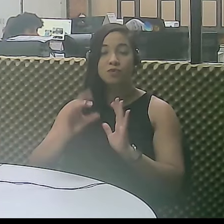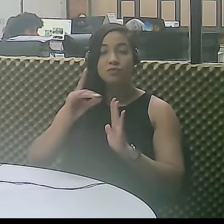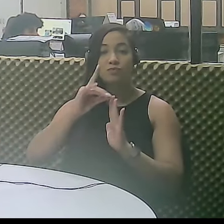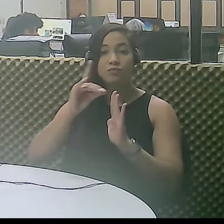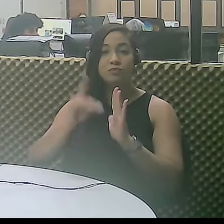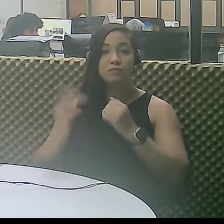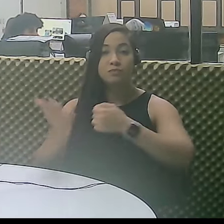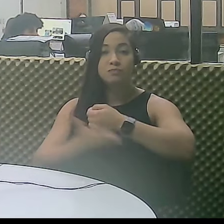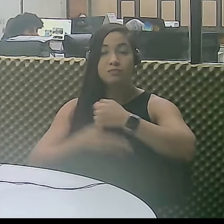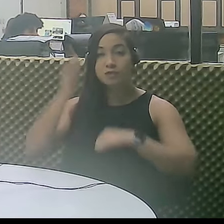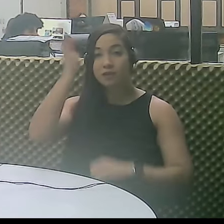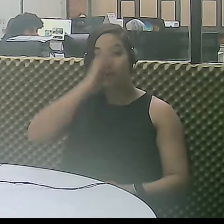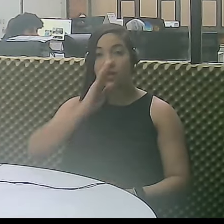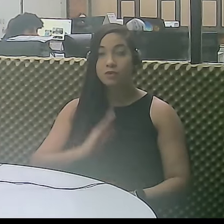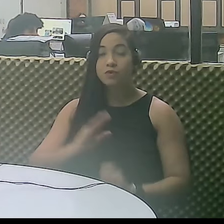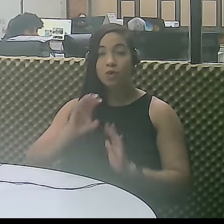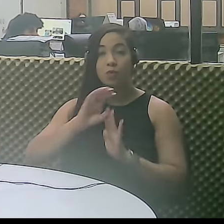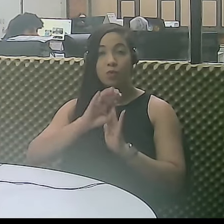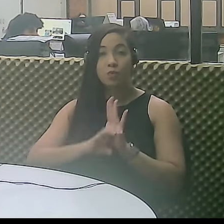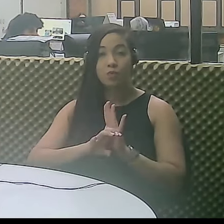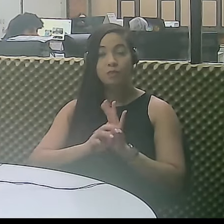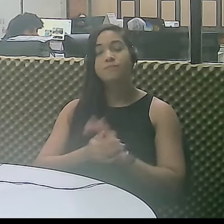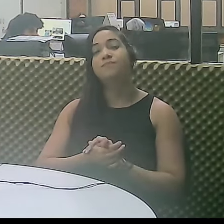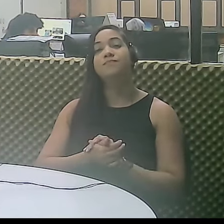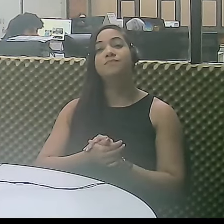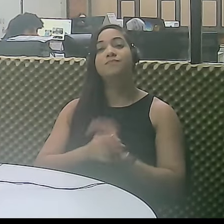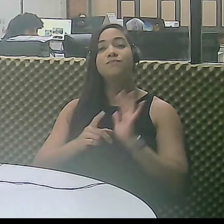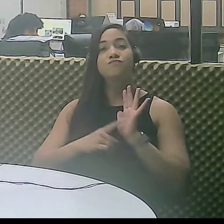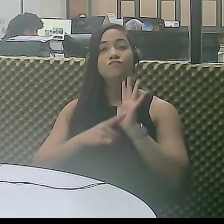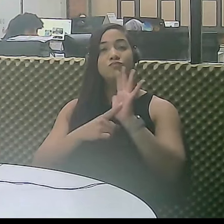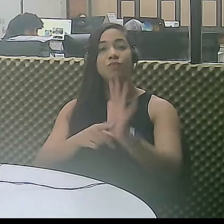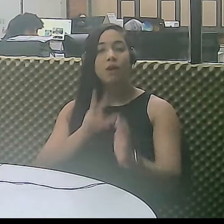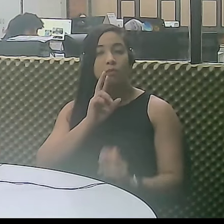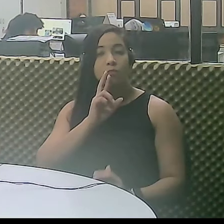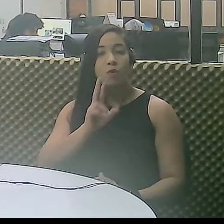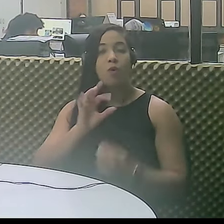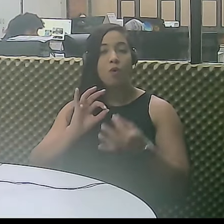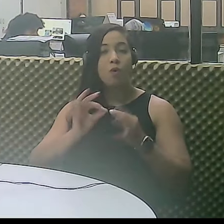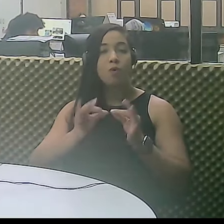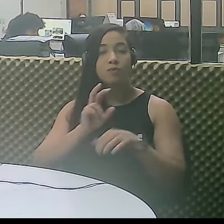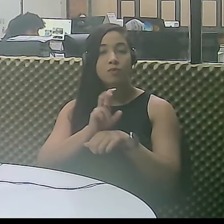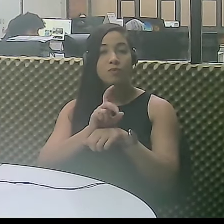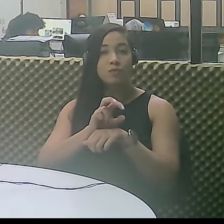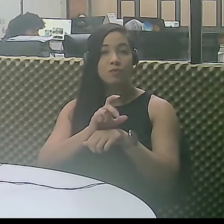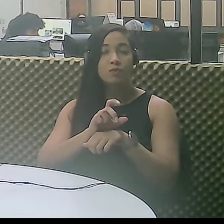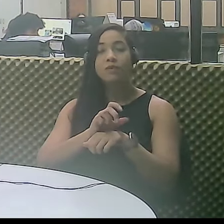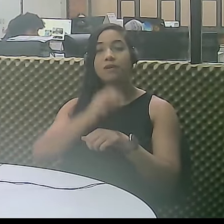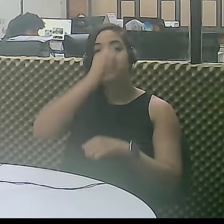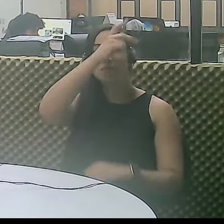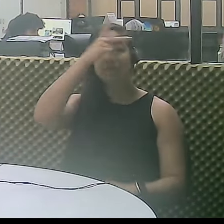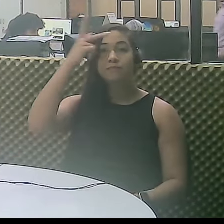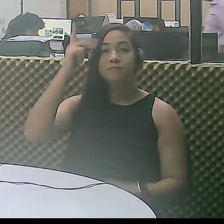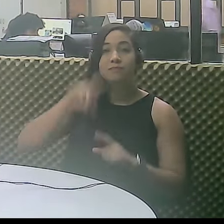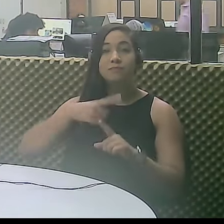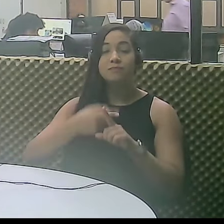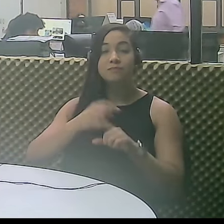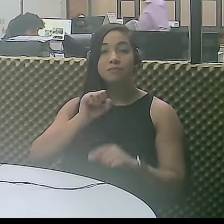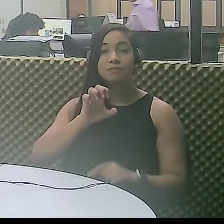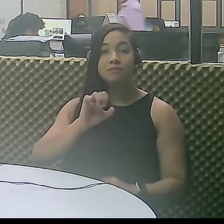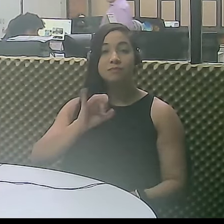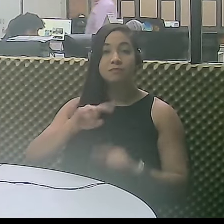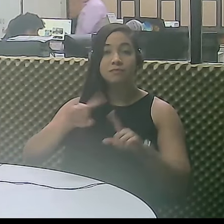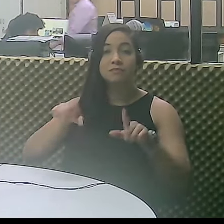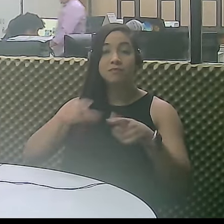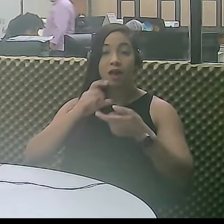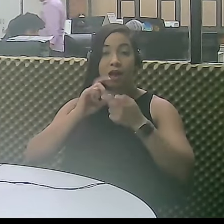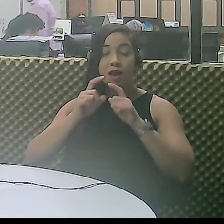diretrizes da Base Nacional Comum Curricular. Para demonstrar o resultado final das oficinas de robótica, a Prefeitura e o SESI montaram na sala